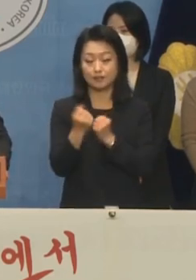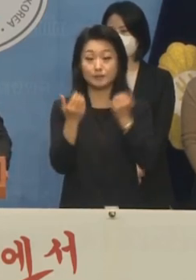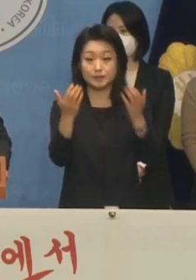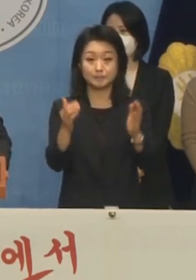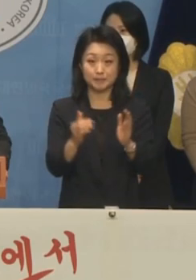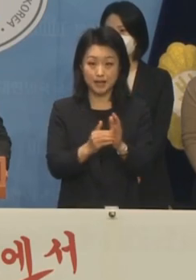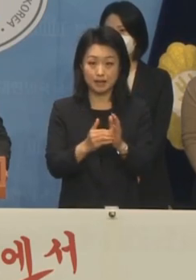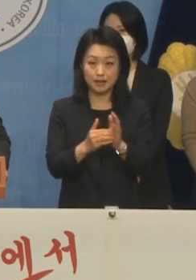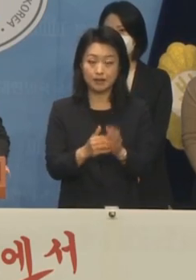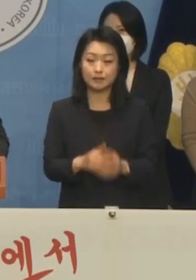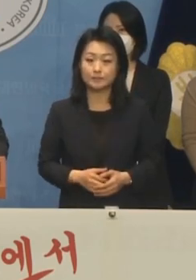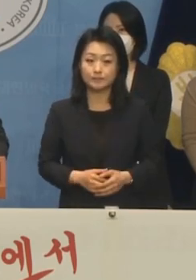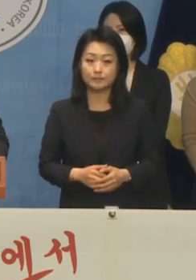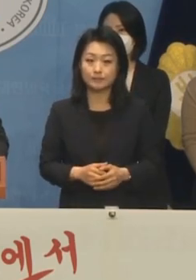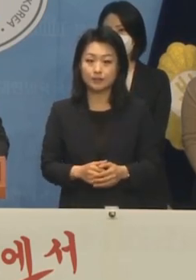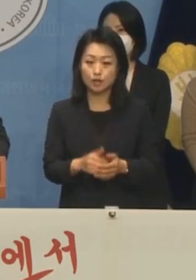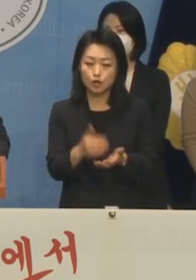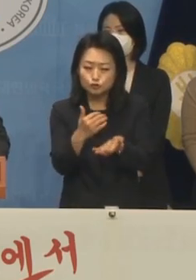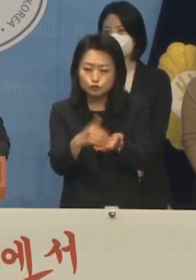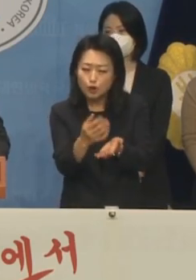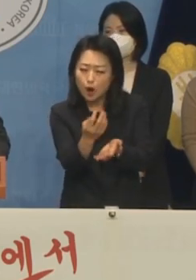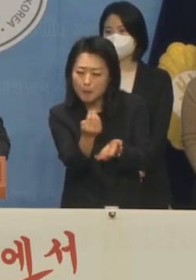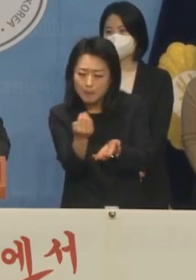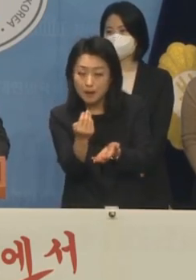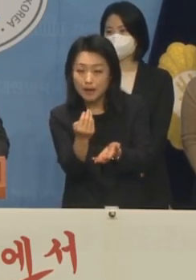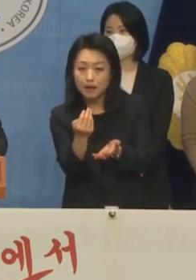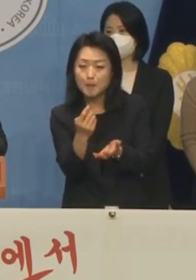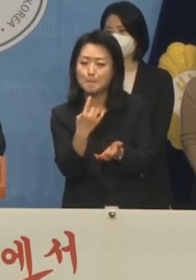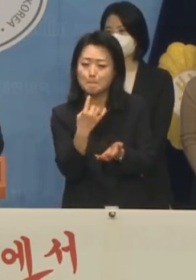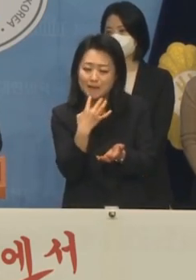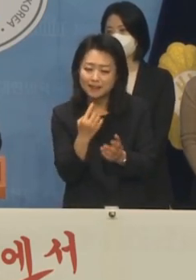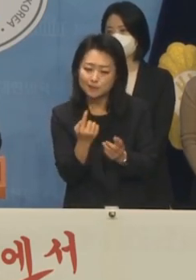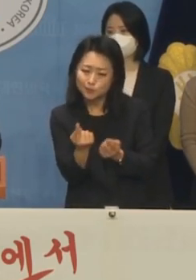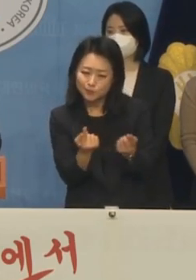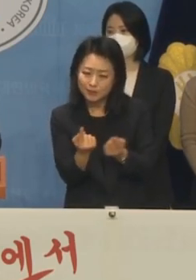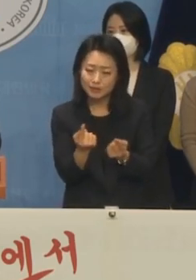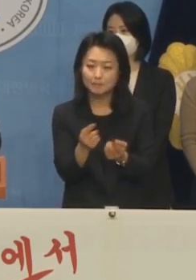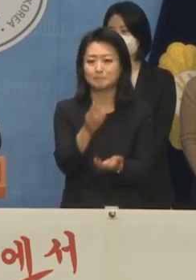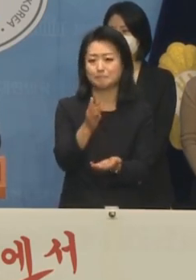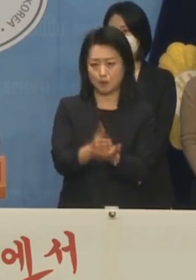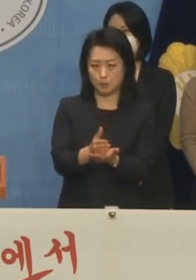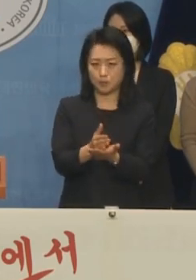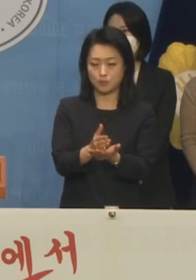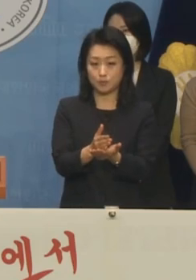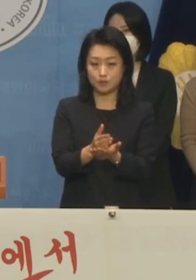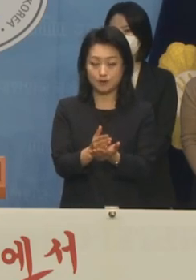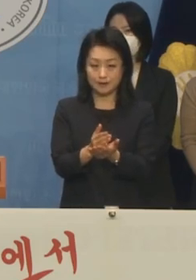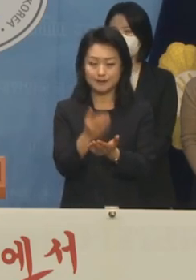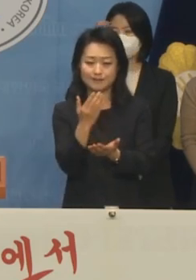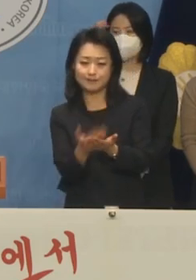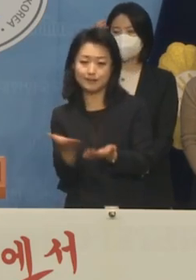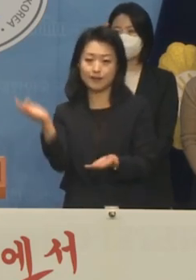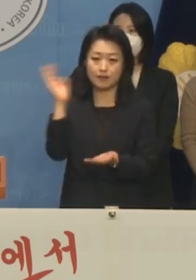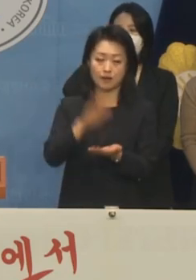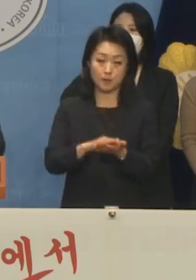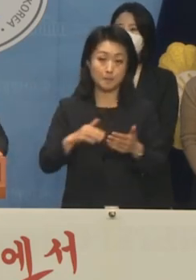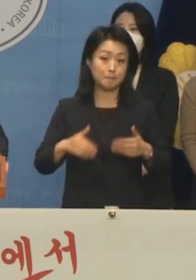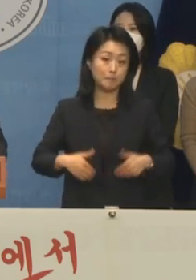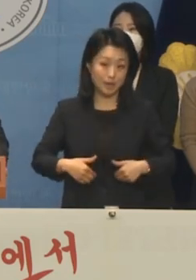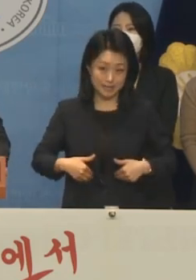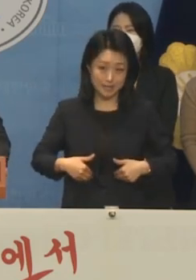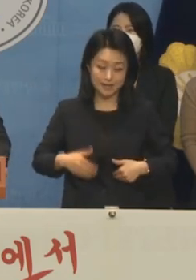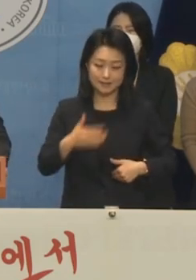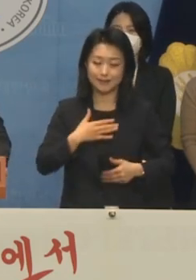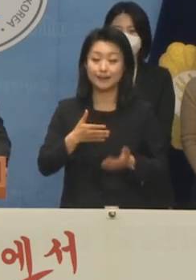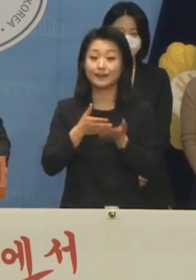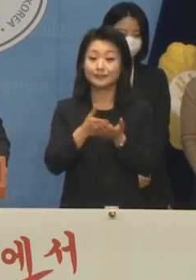단순한 모수 조정, 지속 가능성을 담보할 수 없는 단순한 모수 조정이 아니라 근본적인 구조 개혁을 해야 된다. 연금에